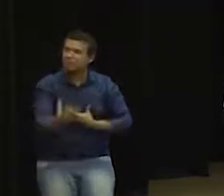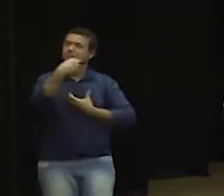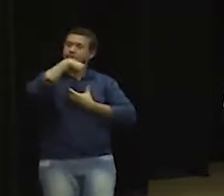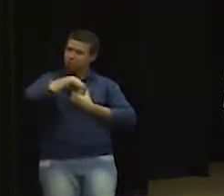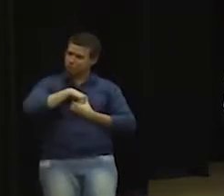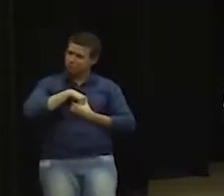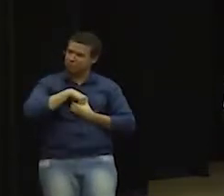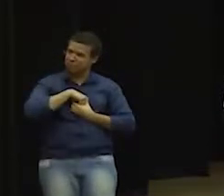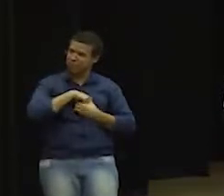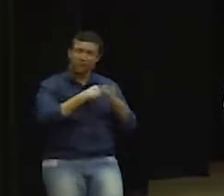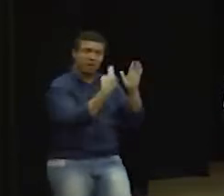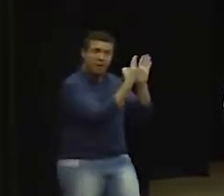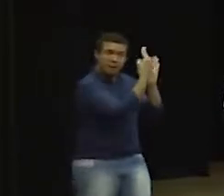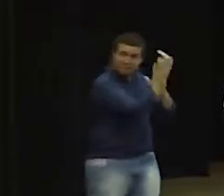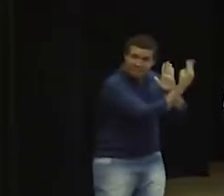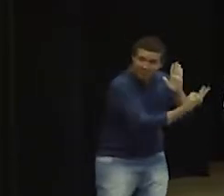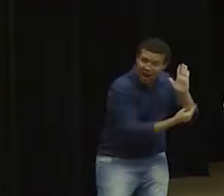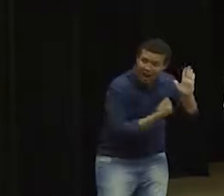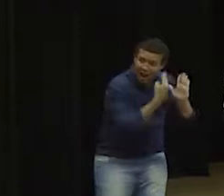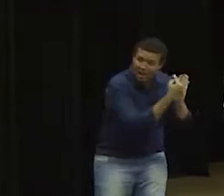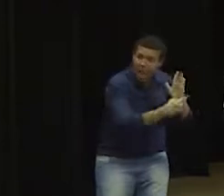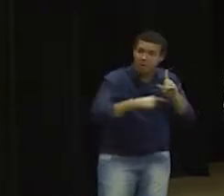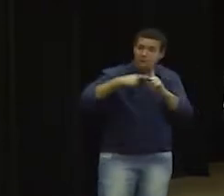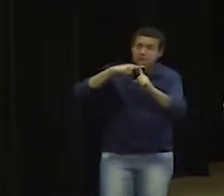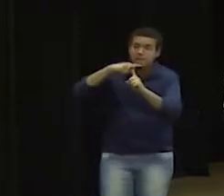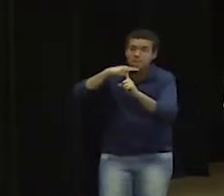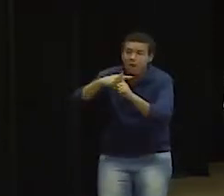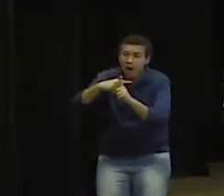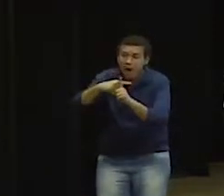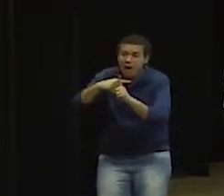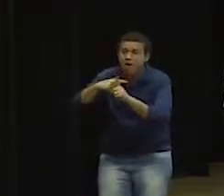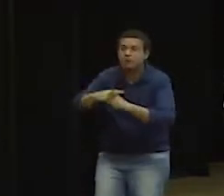também é importante por essa constituição.